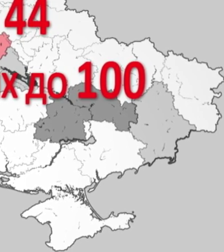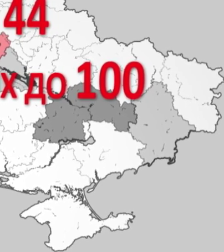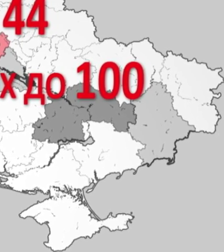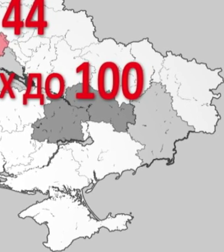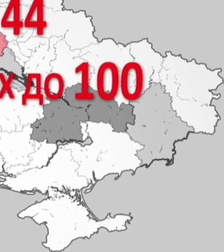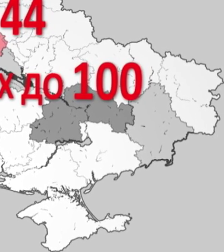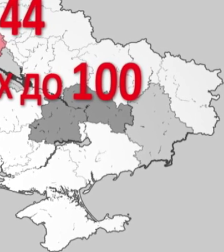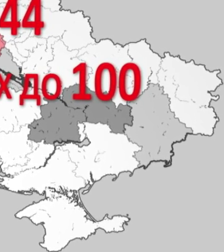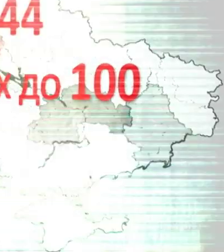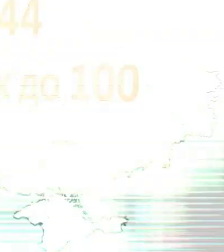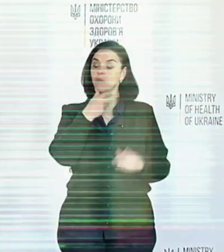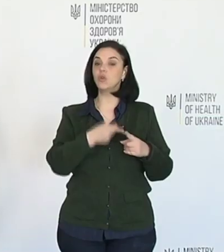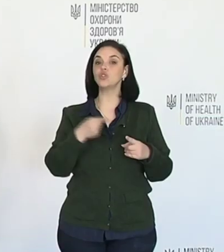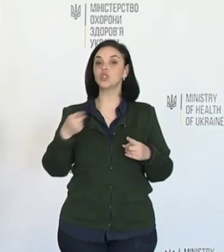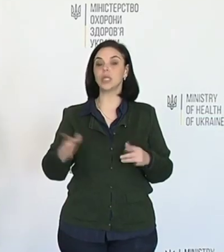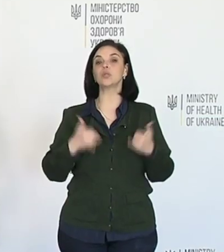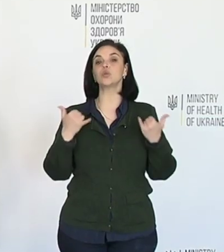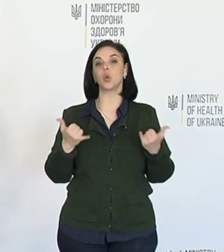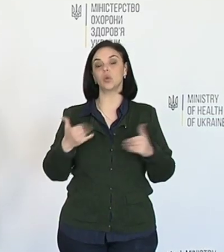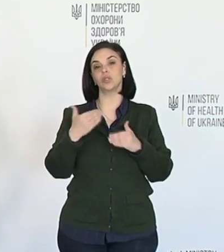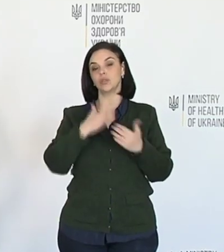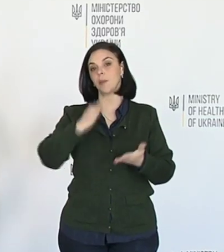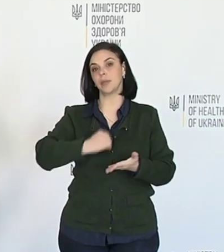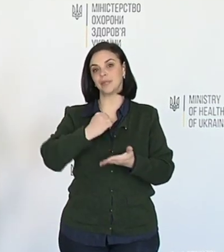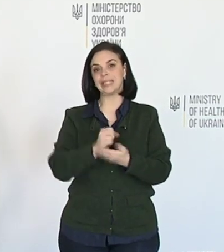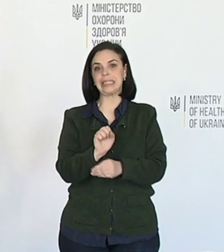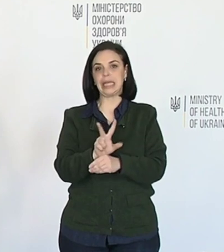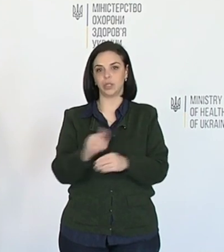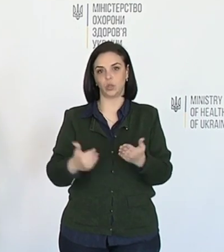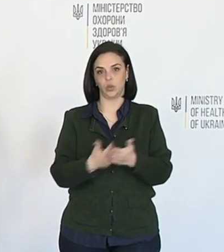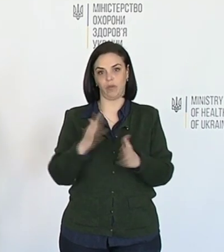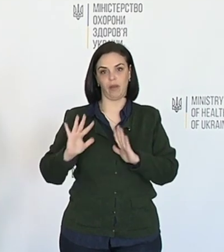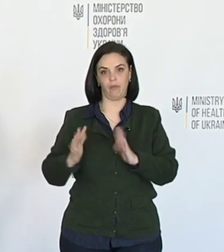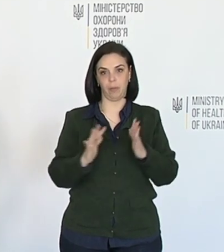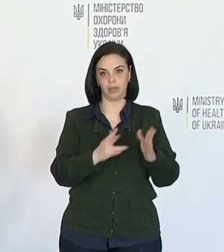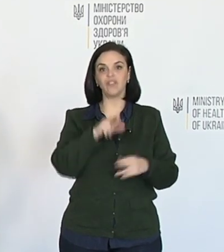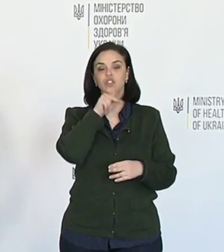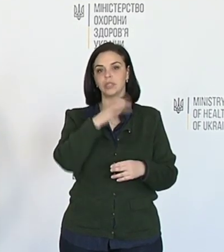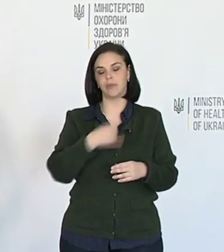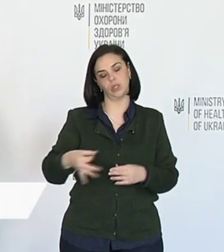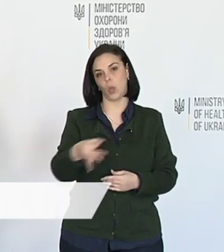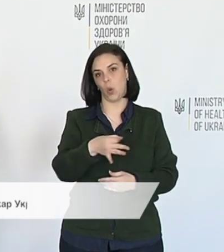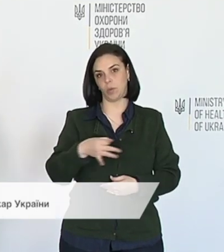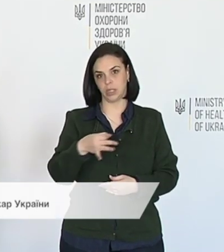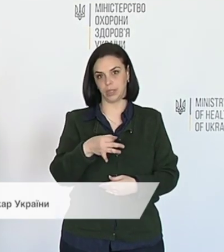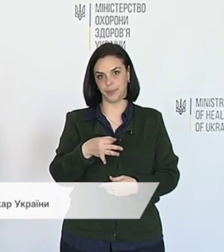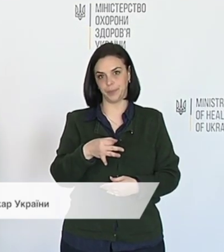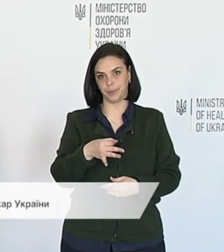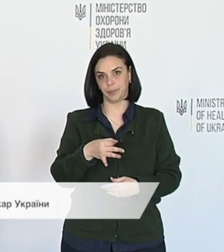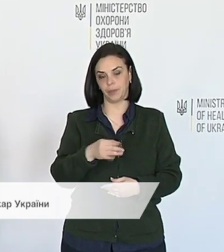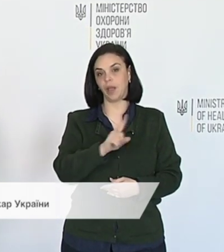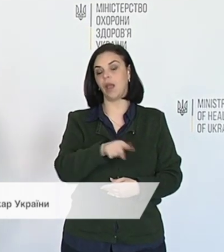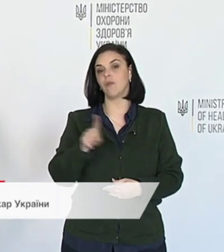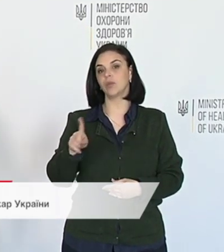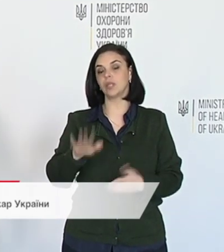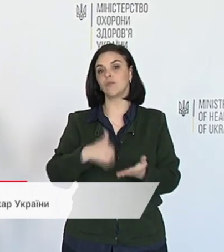На другому місці – Буковина. Сьогодні вже підтверджено 13 нових випадків в Чернівецькій області. Вони